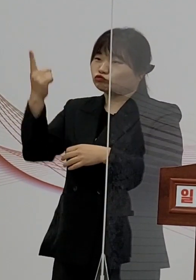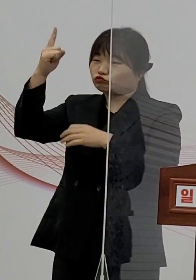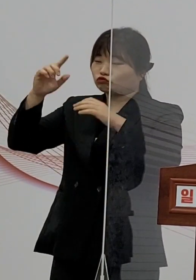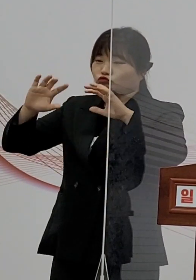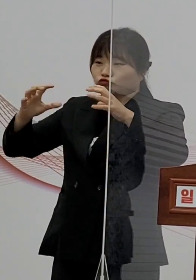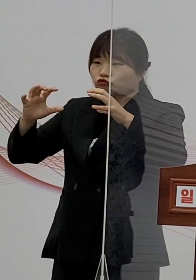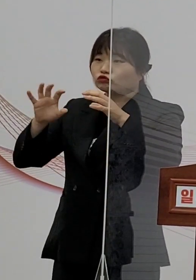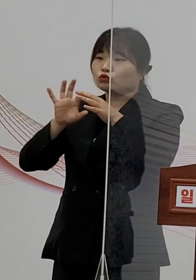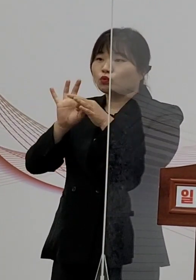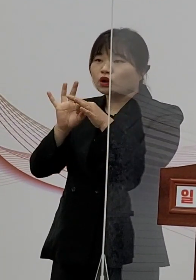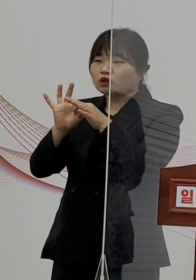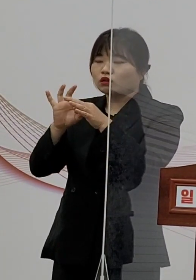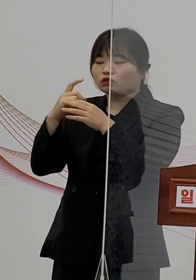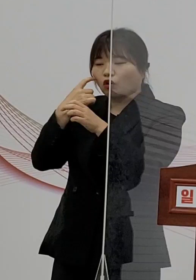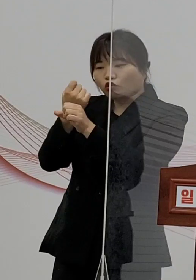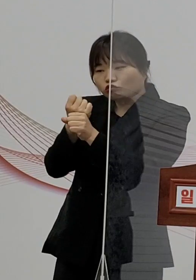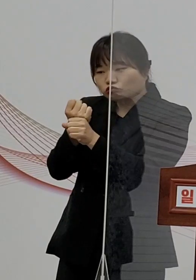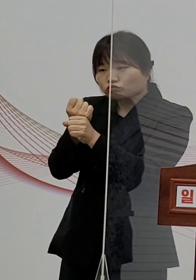분야에 대전을